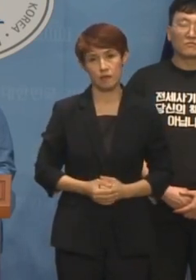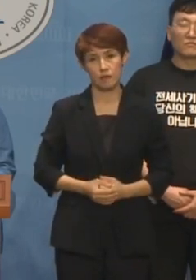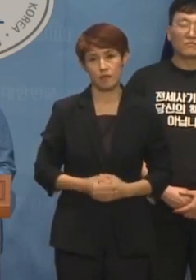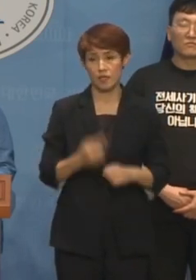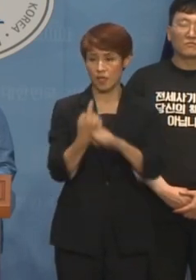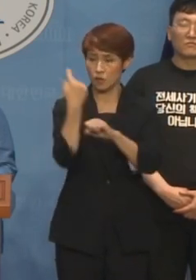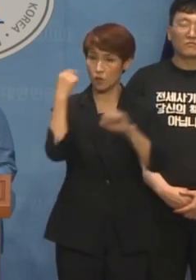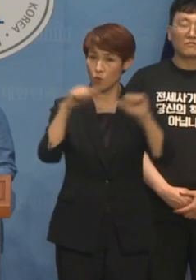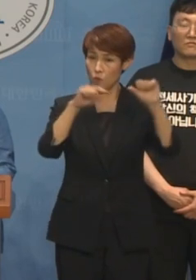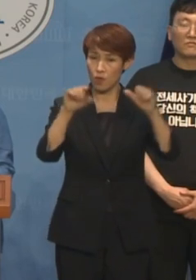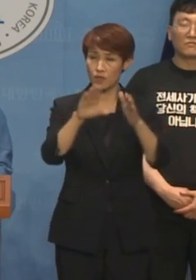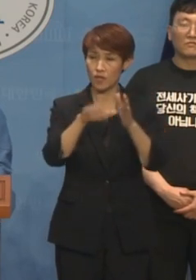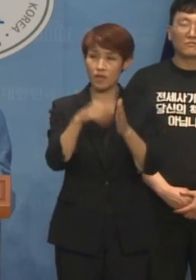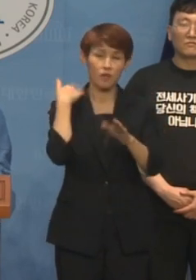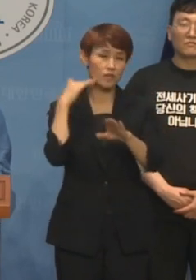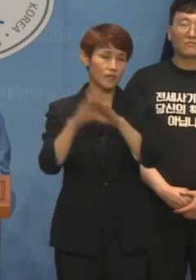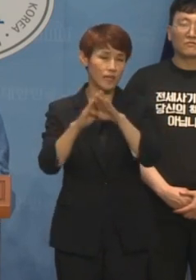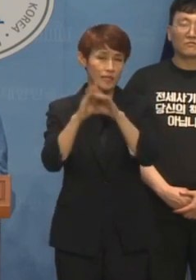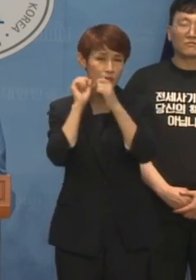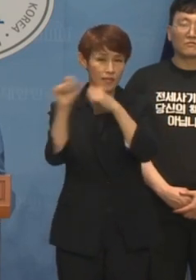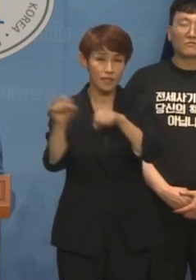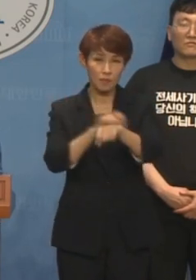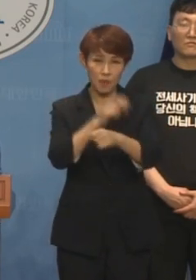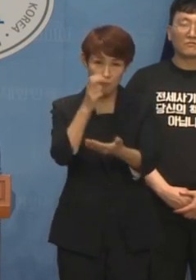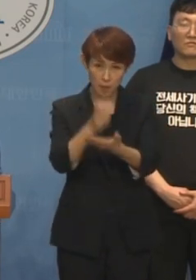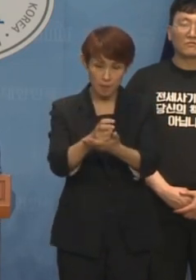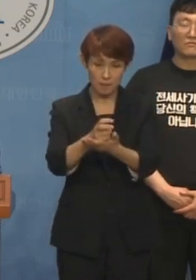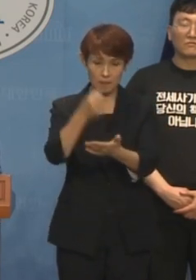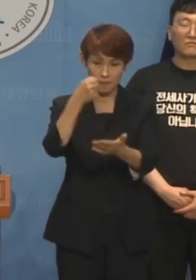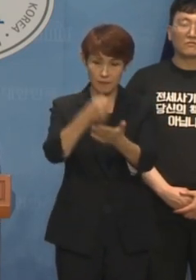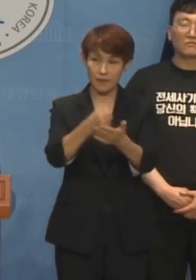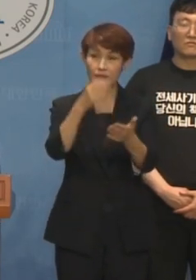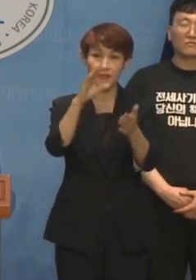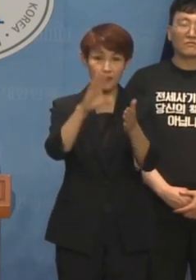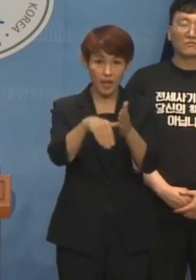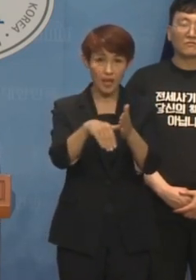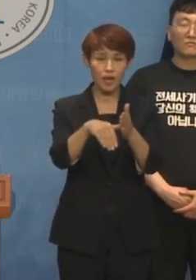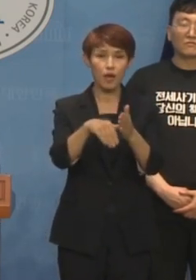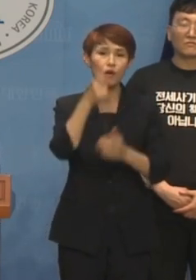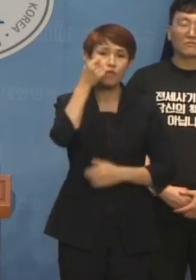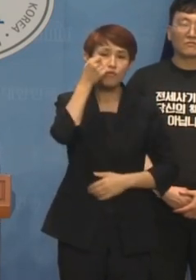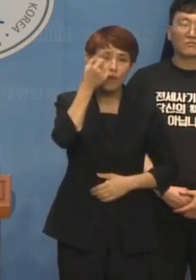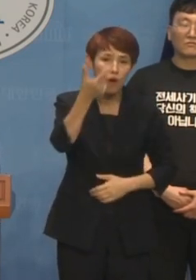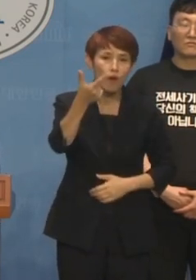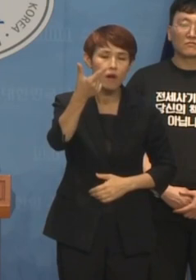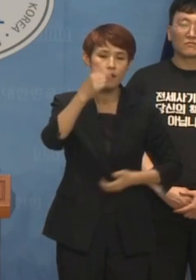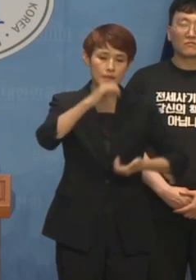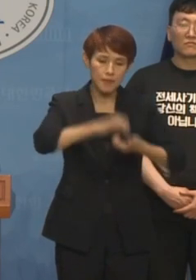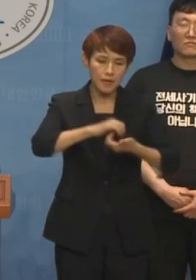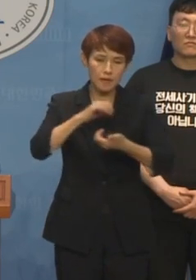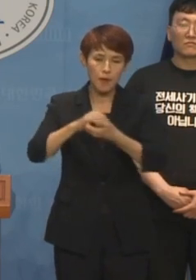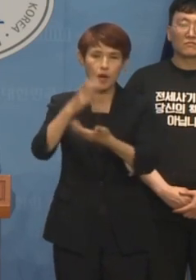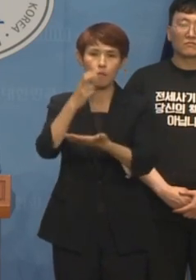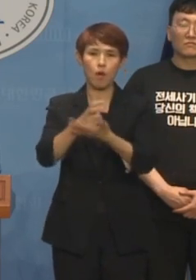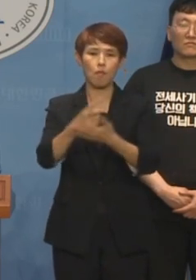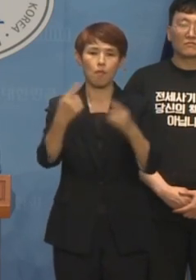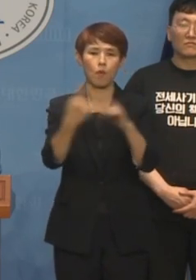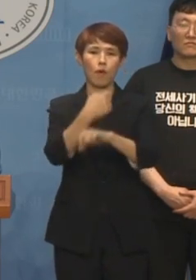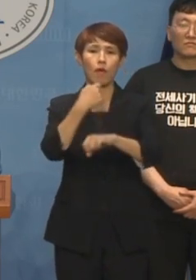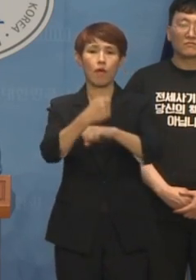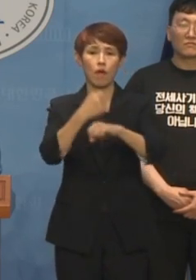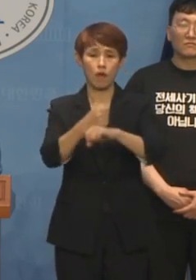5월 전세사기 특별법을 제정할 당시에 6개월마다 법안을 보완하겠다고 그건 합의로